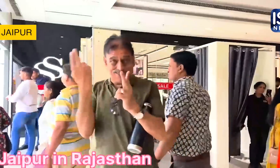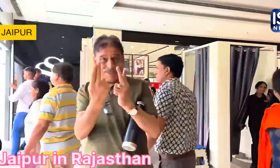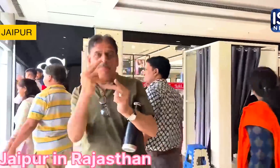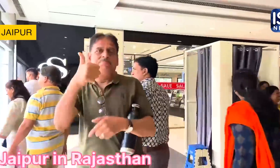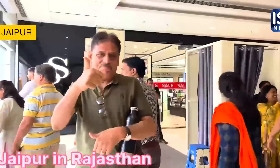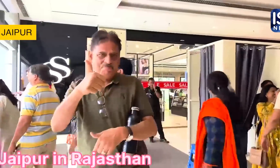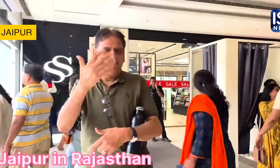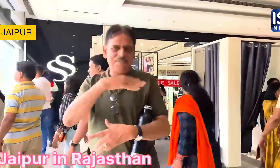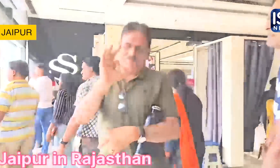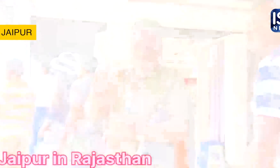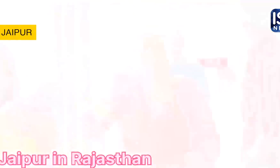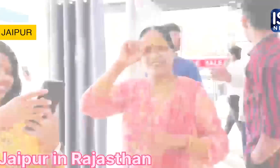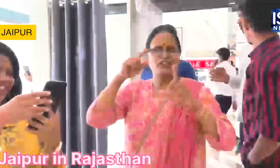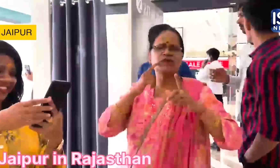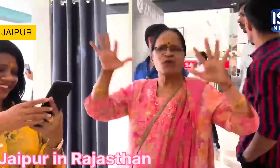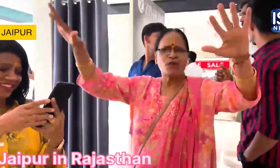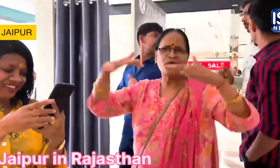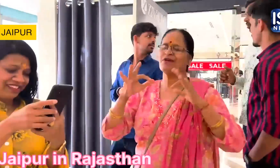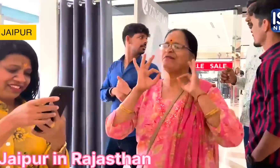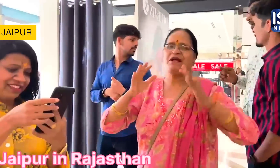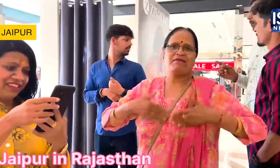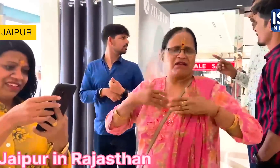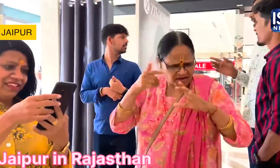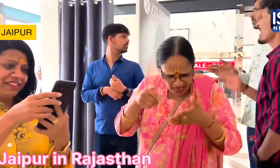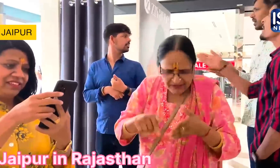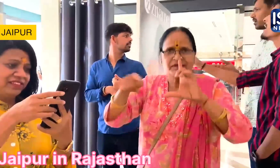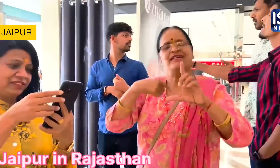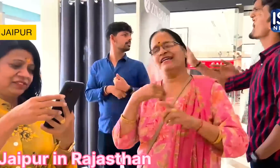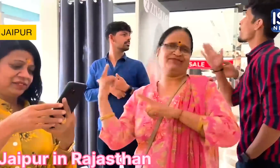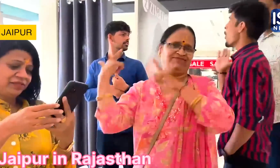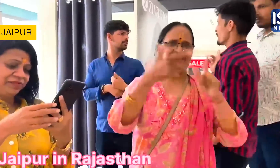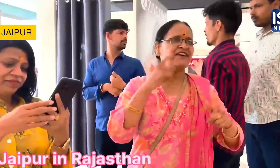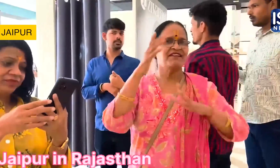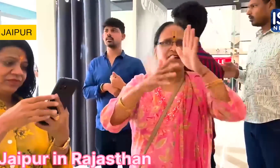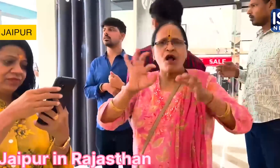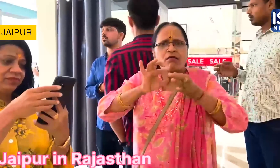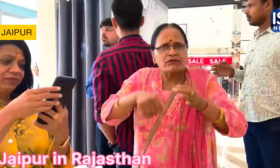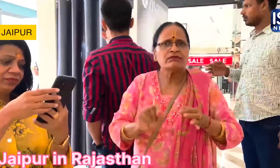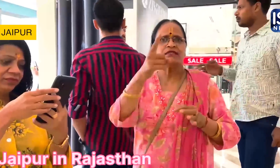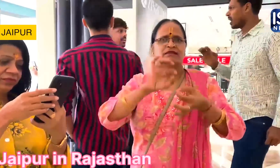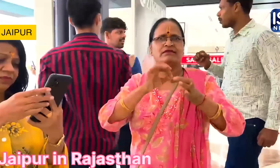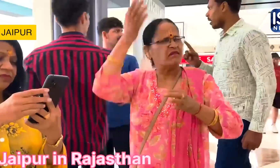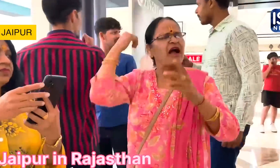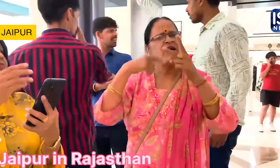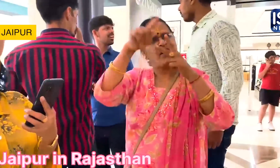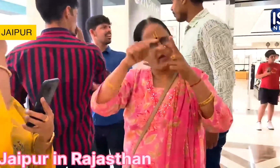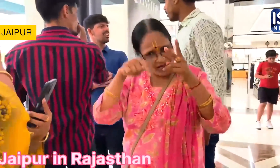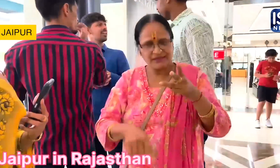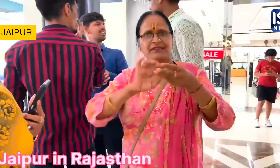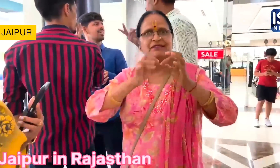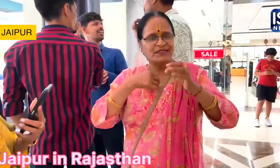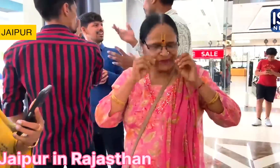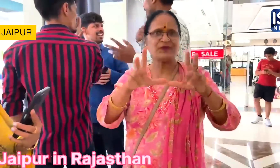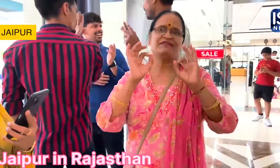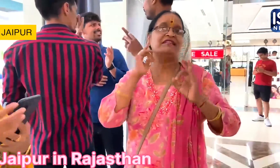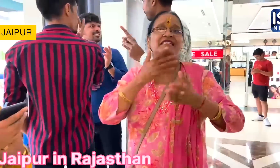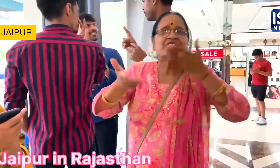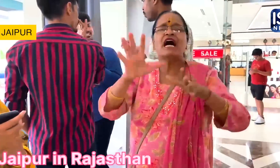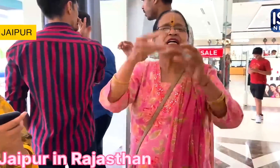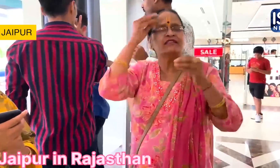था। मैं बहुत खुश हूँ कि ये मैं मूवी देखने आई। ये मेरी थर्ड फिल्म थी। मैंने पहले आईएसएल इंटरप्रिटेशन के साथ फिल्म देखी थी और मैं समझ गई। मुझे